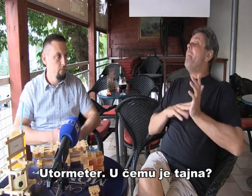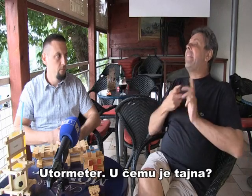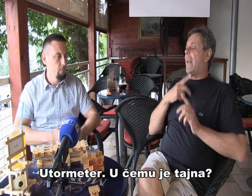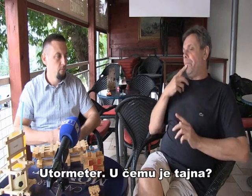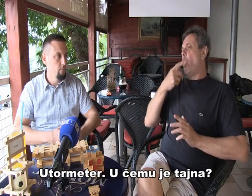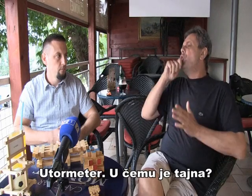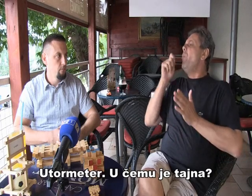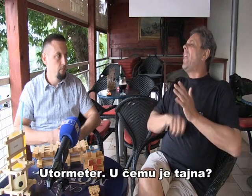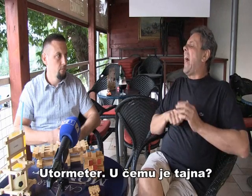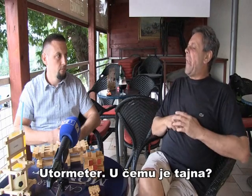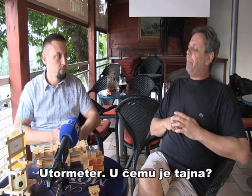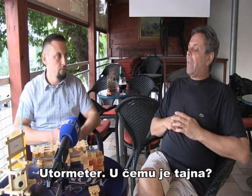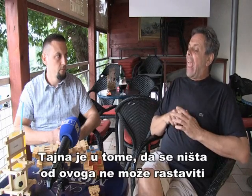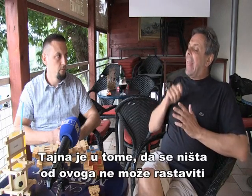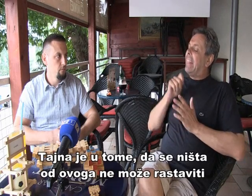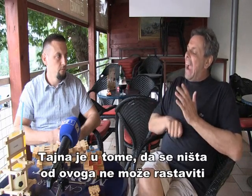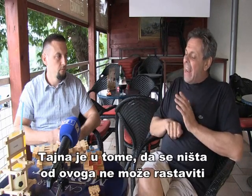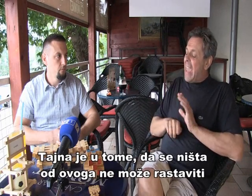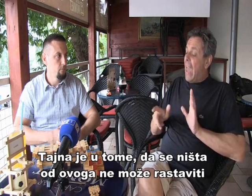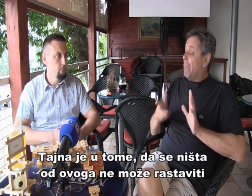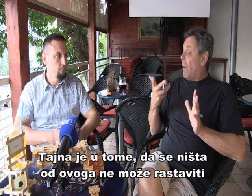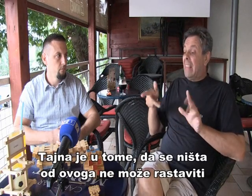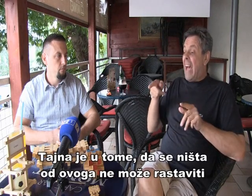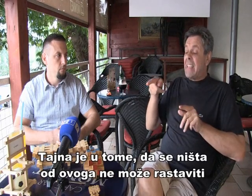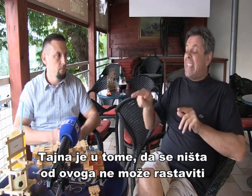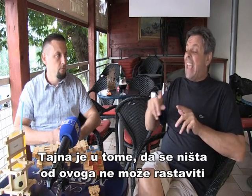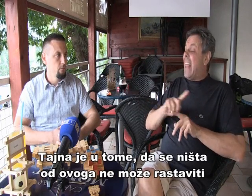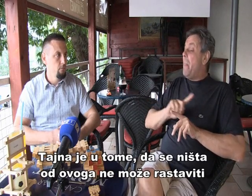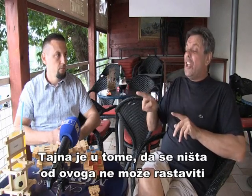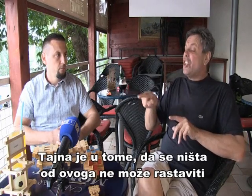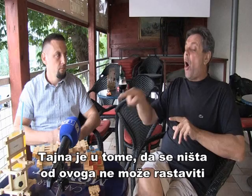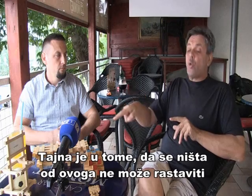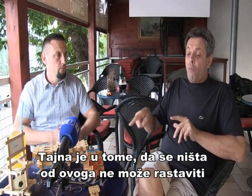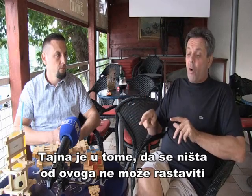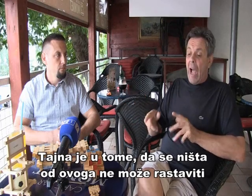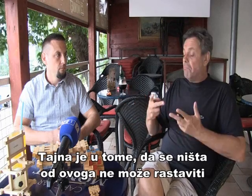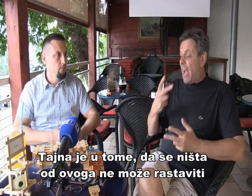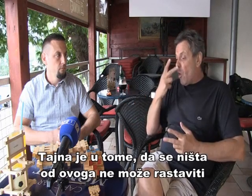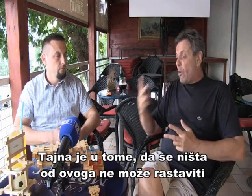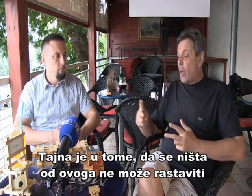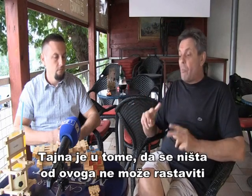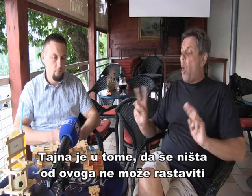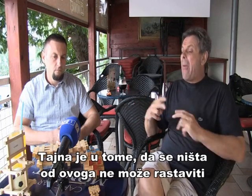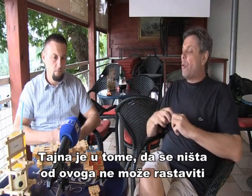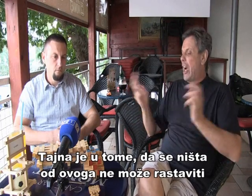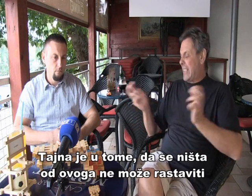Tormete, u čemu je tajna? Tajna je da se ništa od ovoga, kad ovako gledamo, ne može